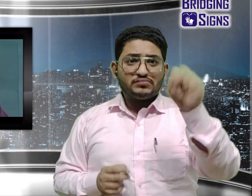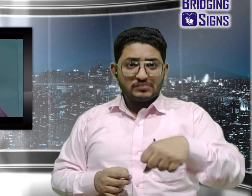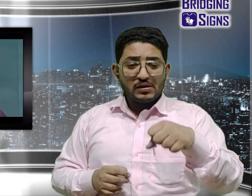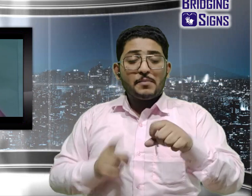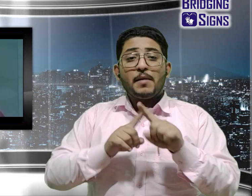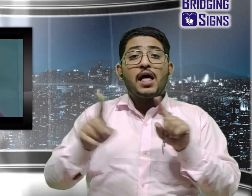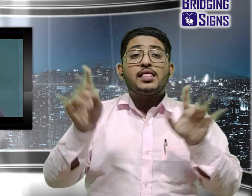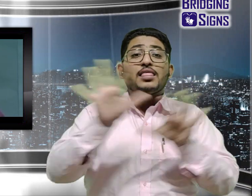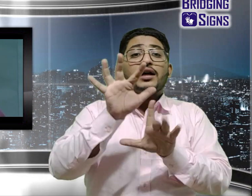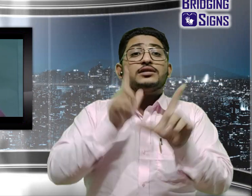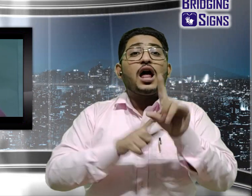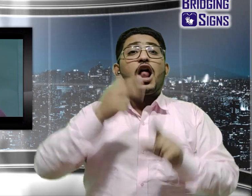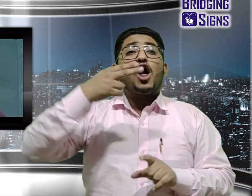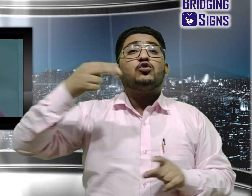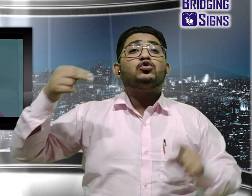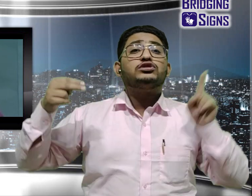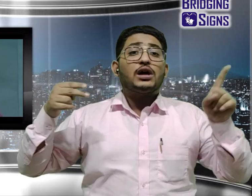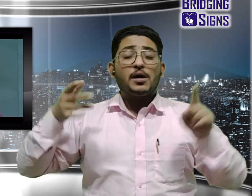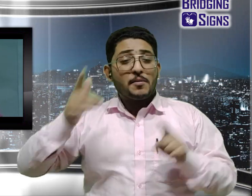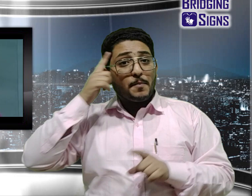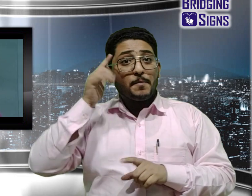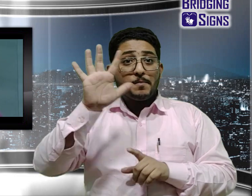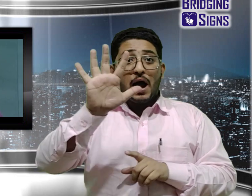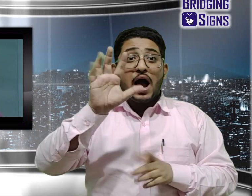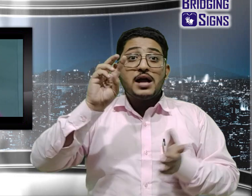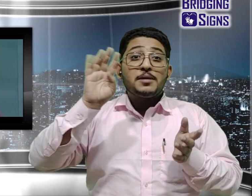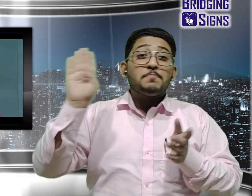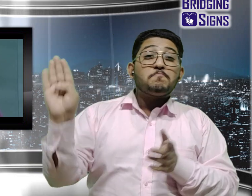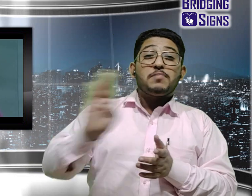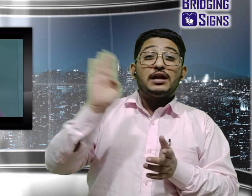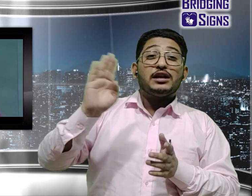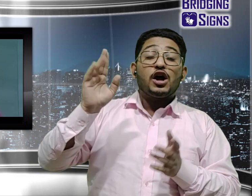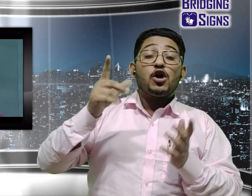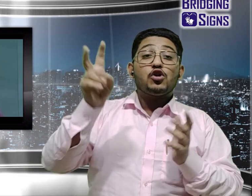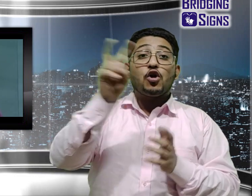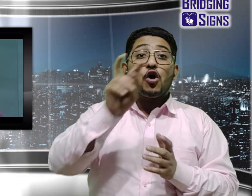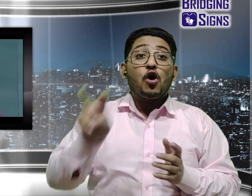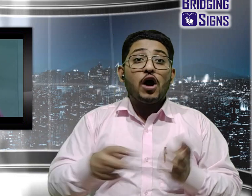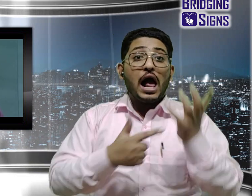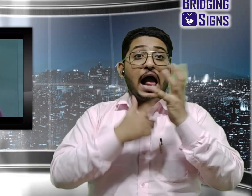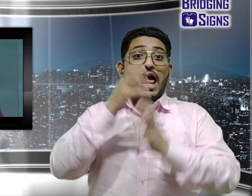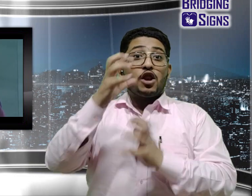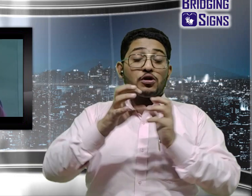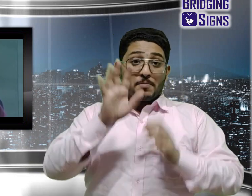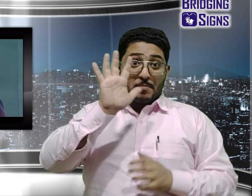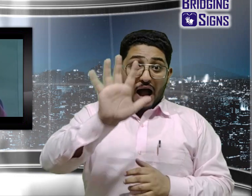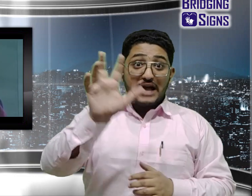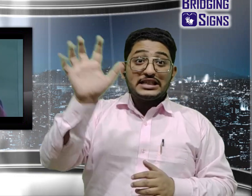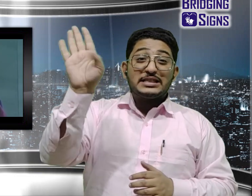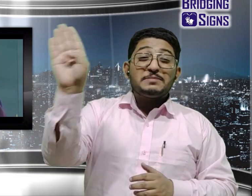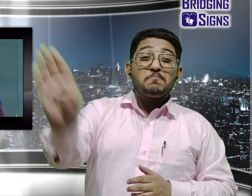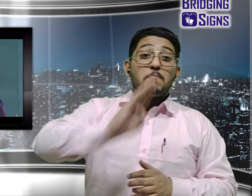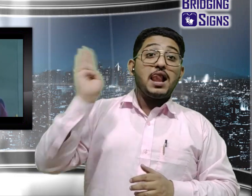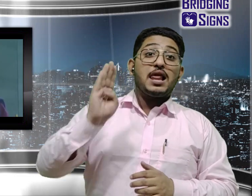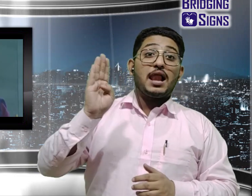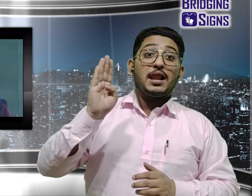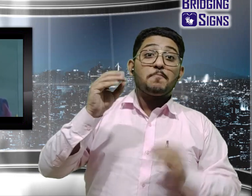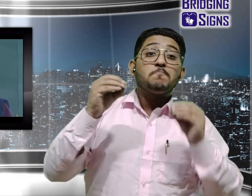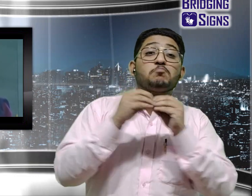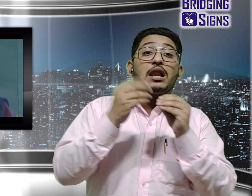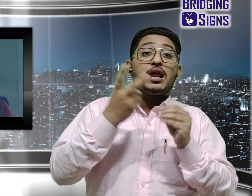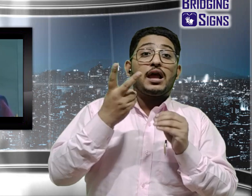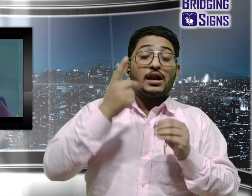पिछले 10 सालों में $5 बिलियन प्लस कंपनीज टेक्नोलॉजी में बनी हैं, $5 बिलियन प्लस